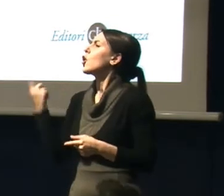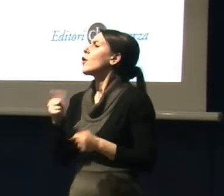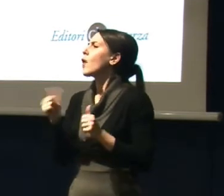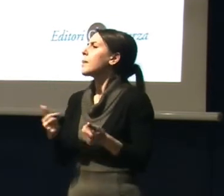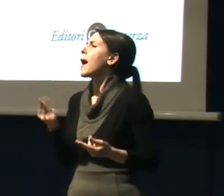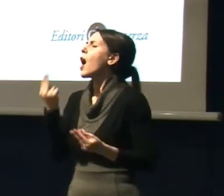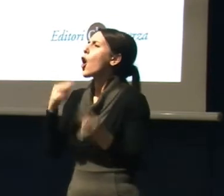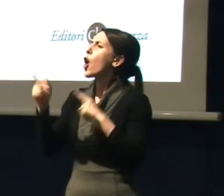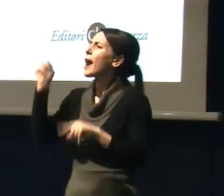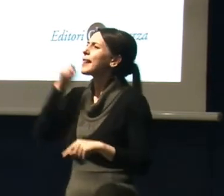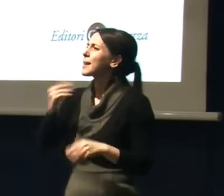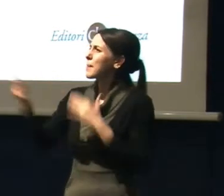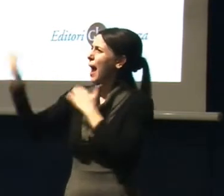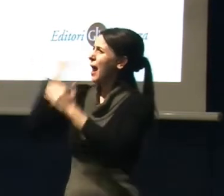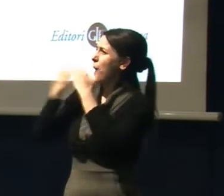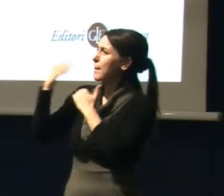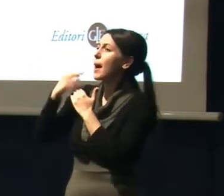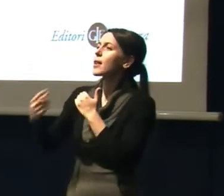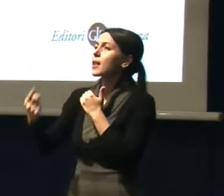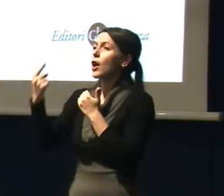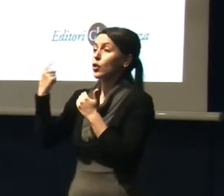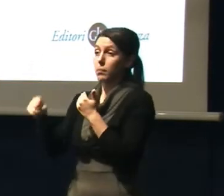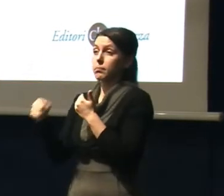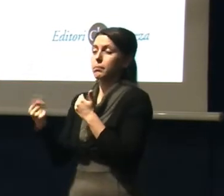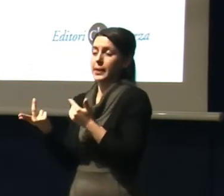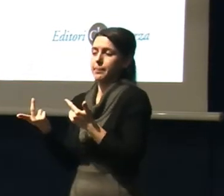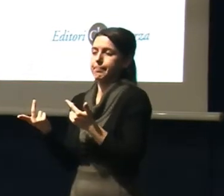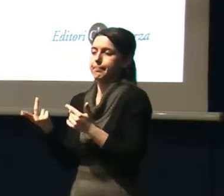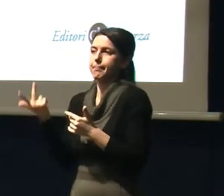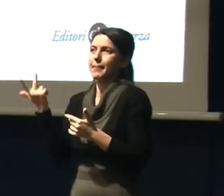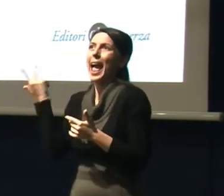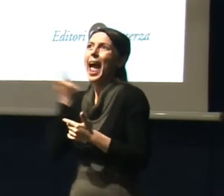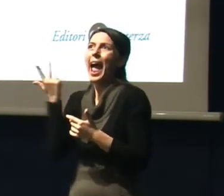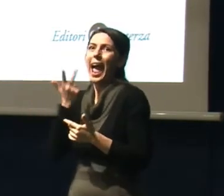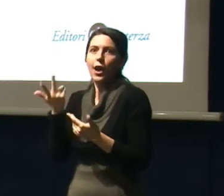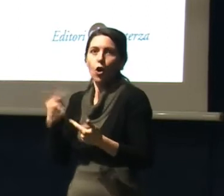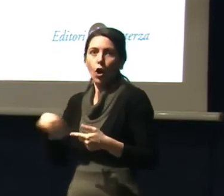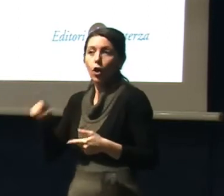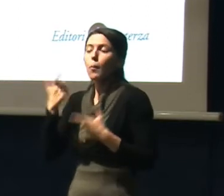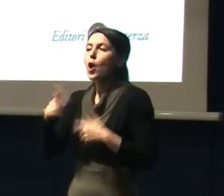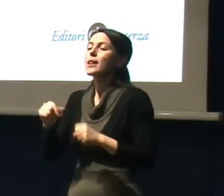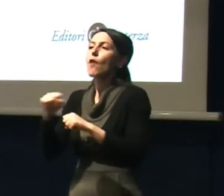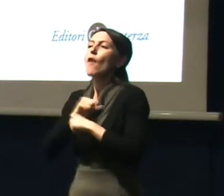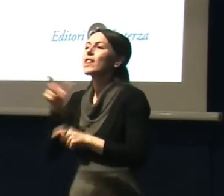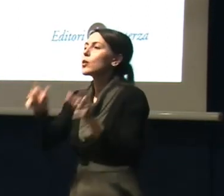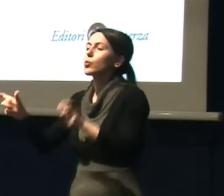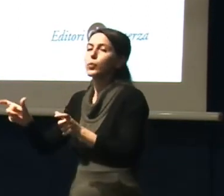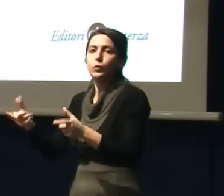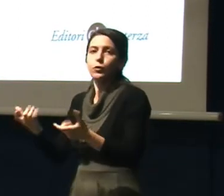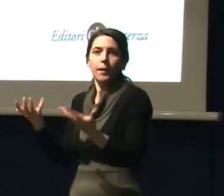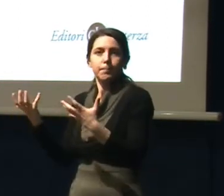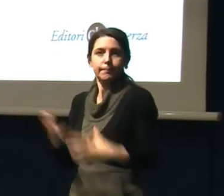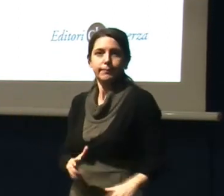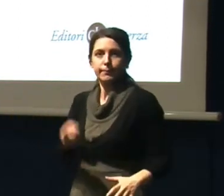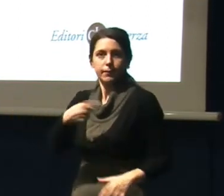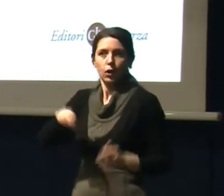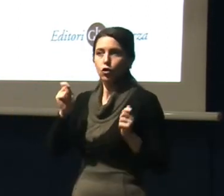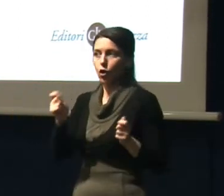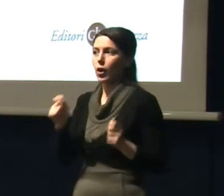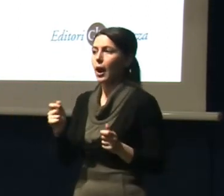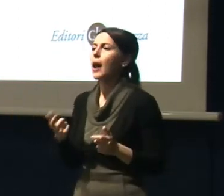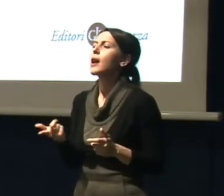adesso ci sta è un errore che già stava tormentando perché abbiamo perso la fiducia dalle statistiche che emergono che mi sono